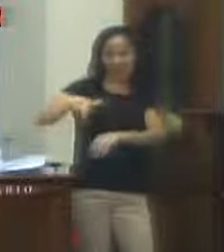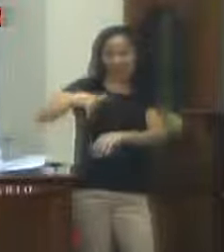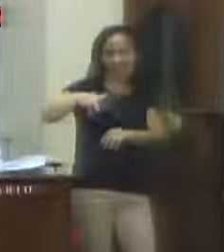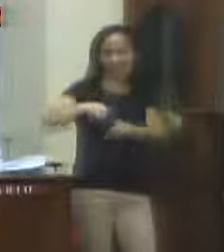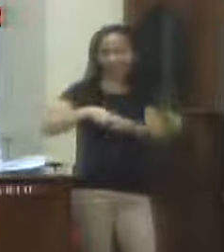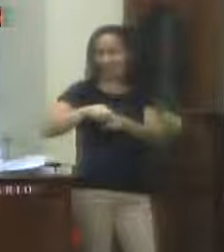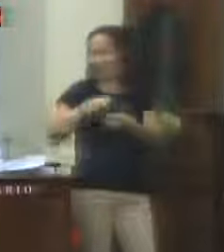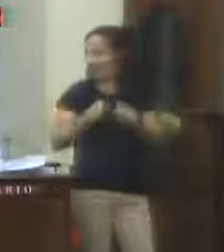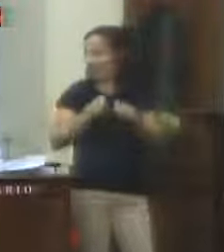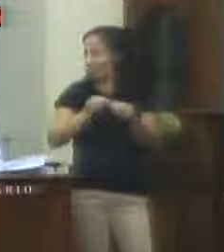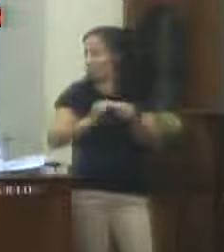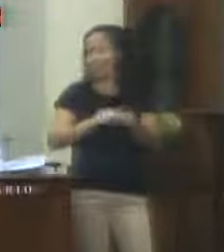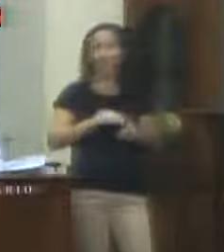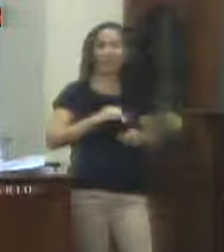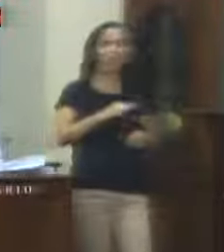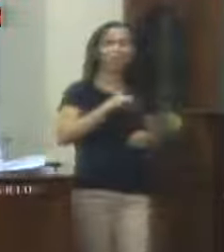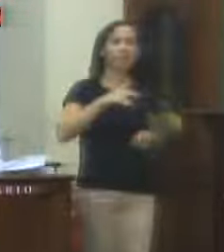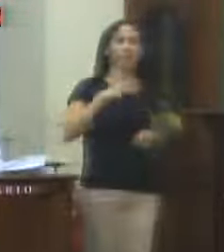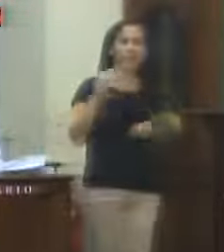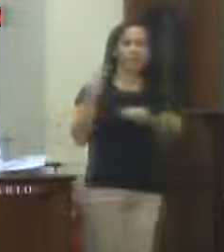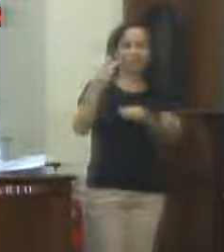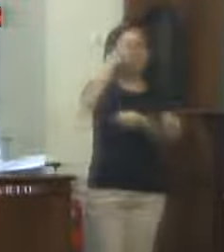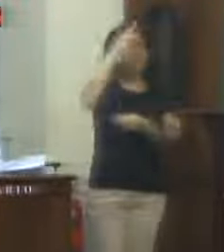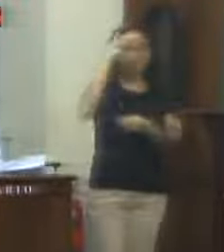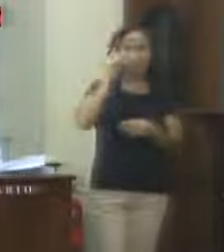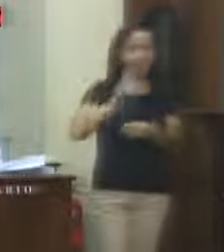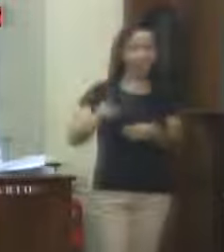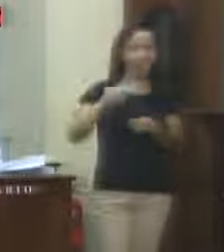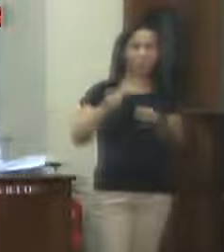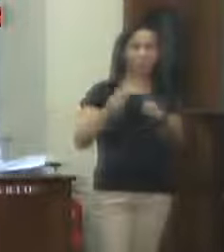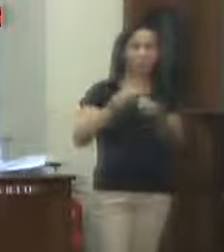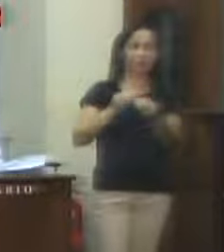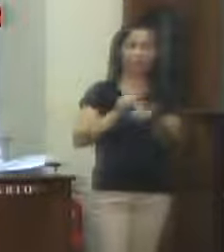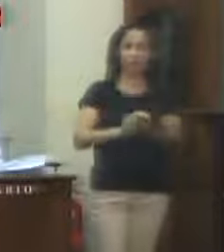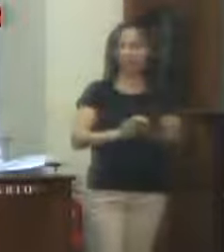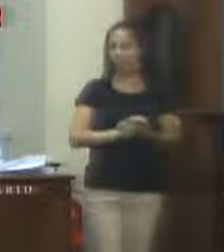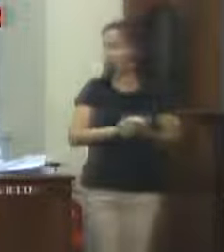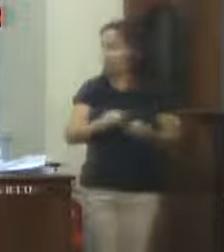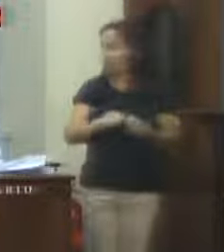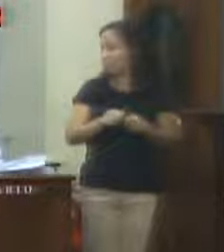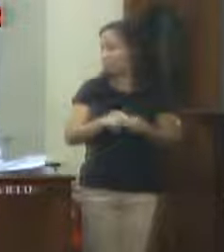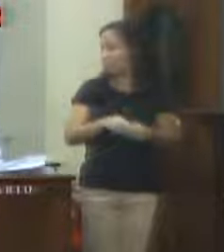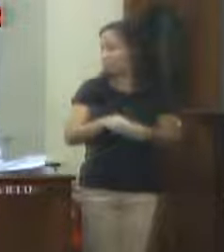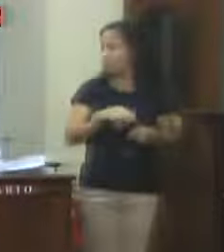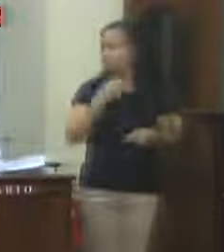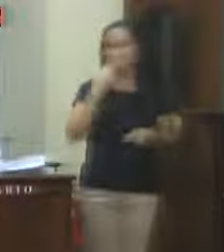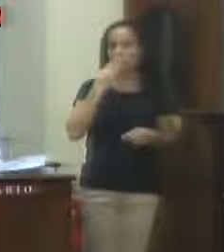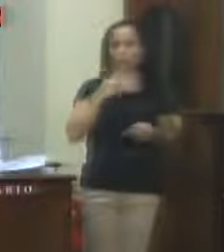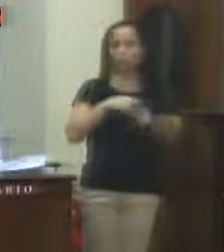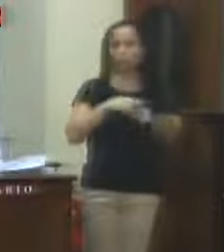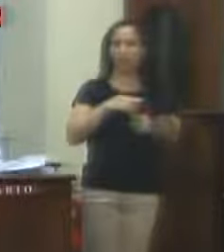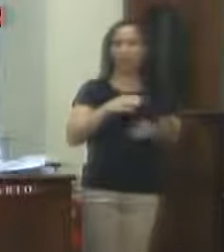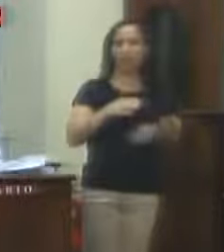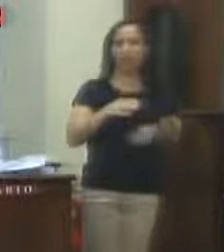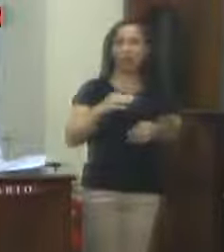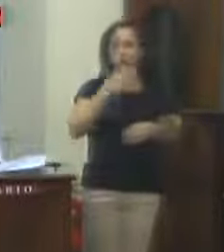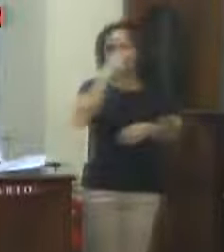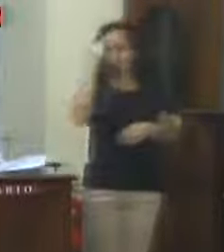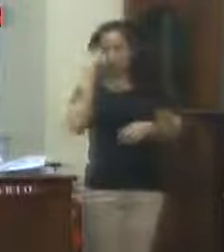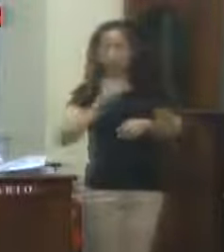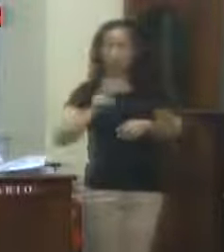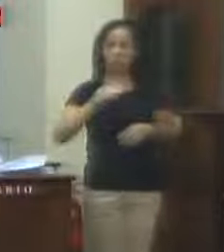maior segurança para centenas de valencianos que se utilizam das vias públicas para que esse tipo de prática de saúde, lazer